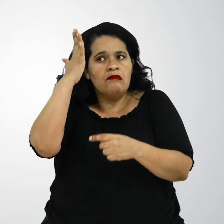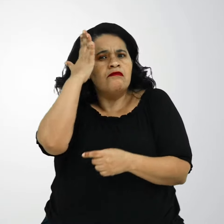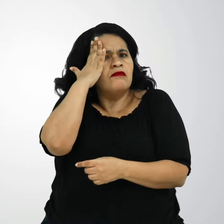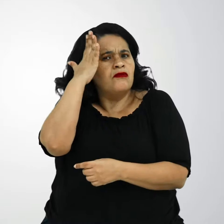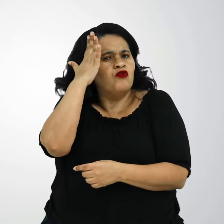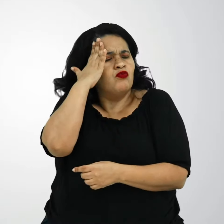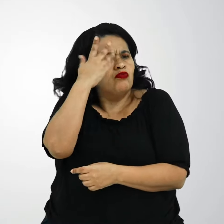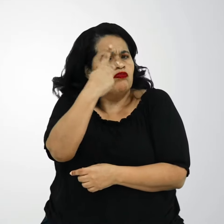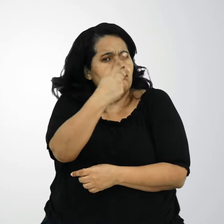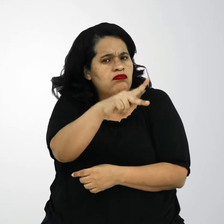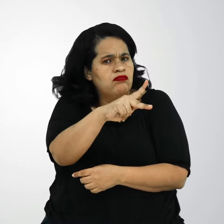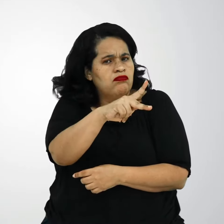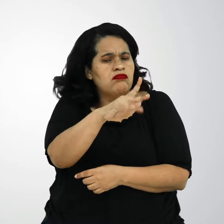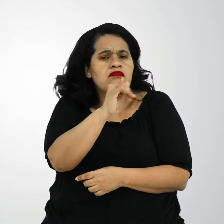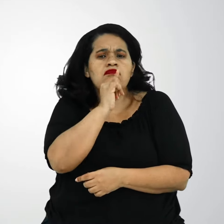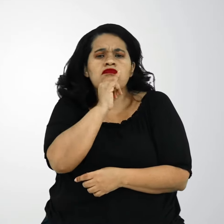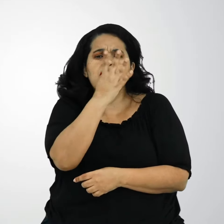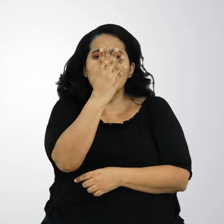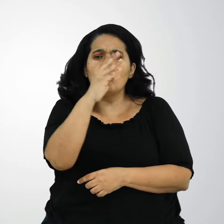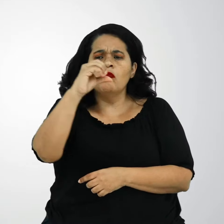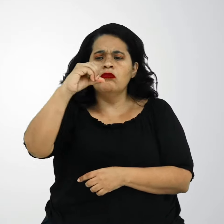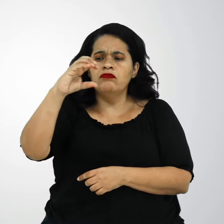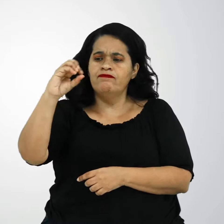esses 490 anos